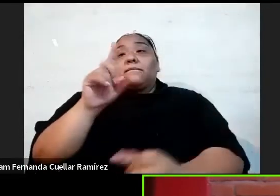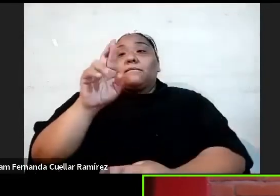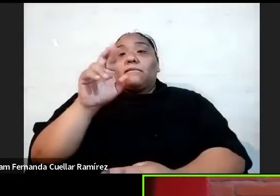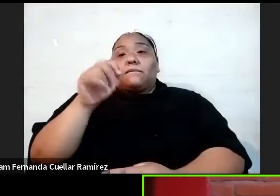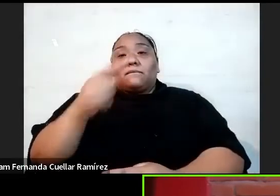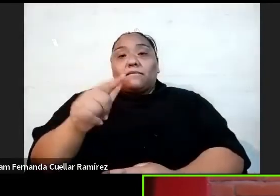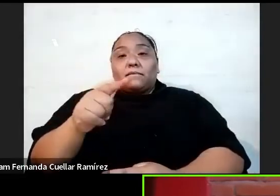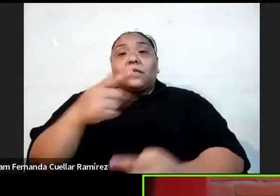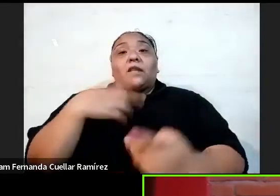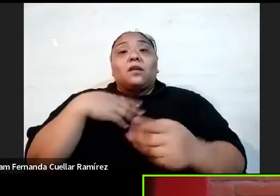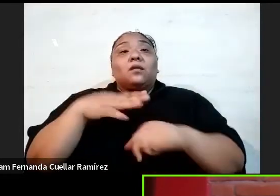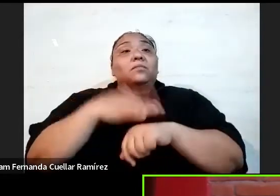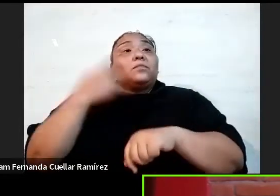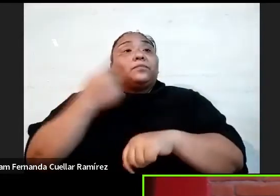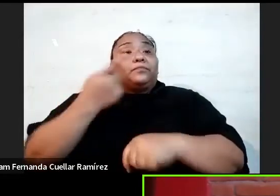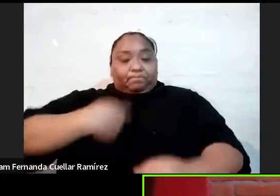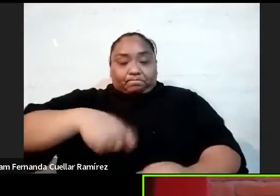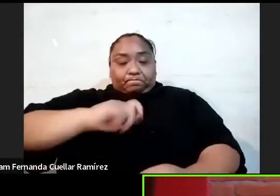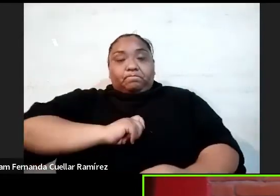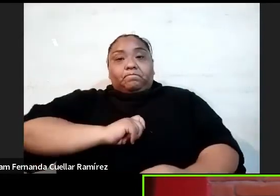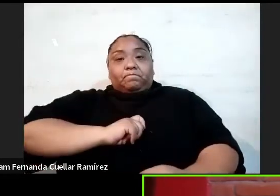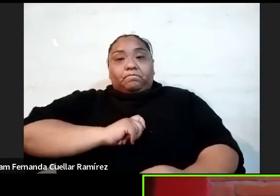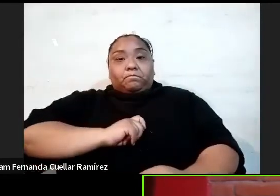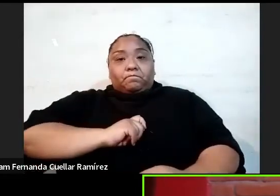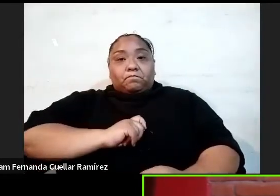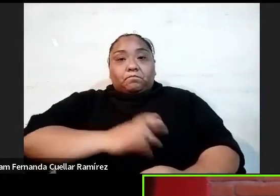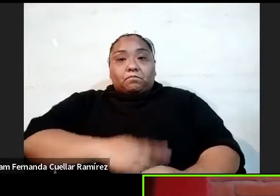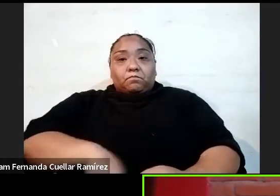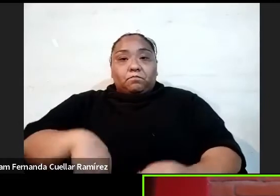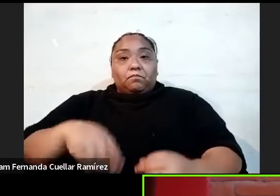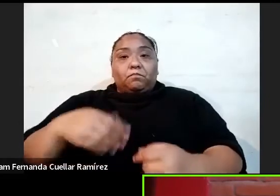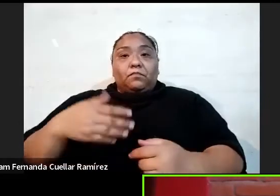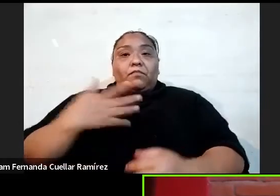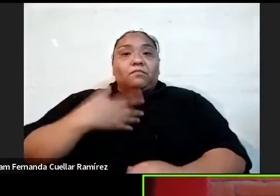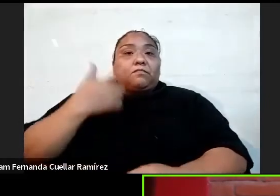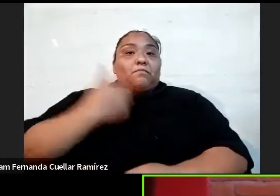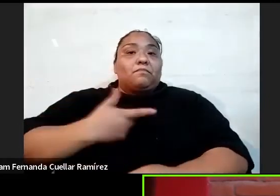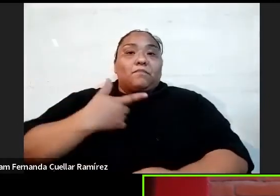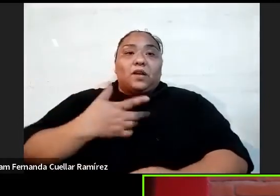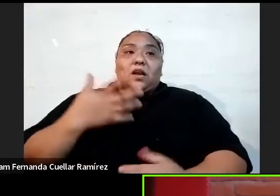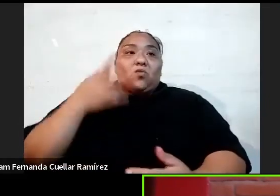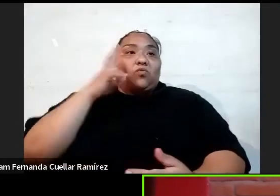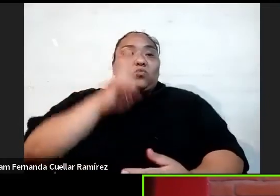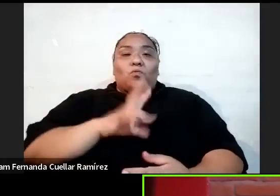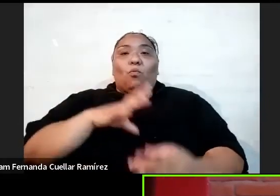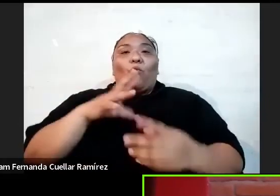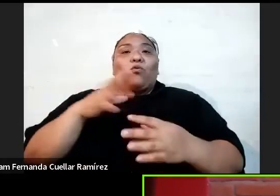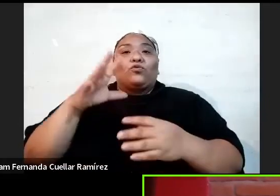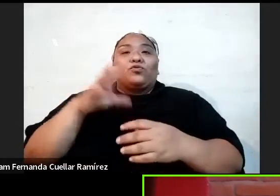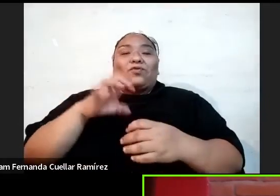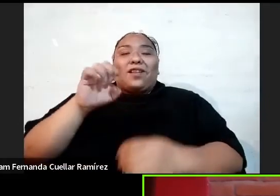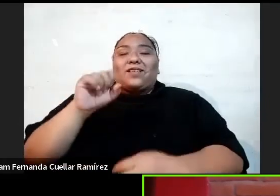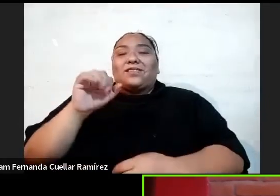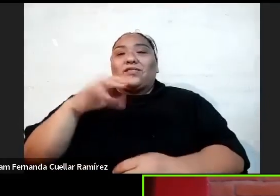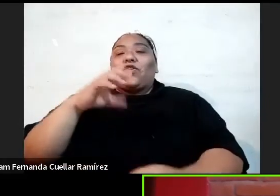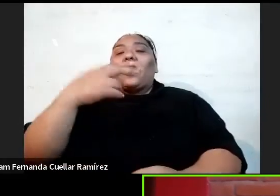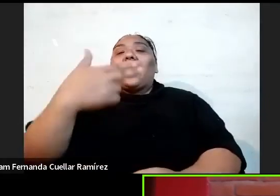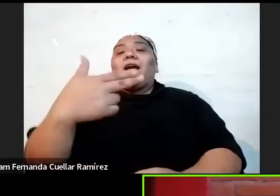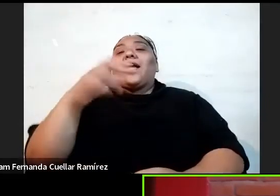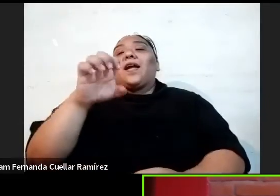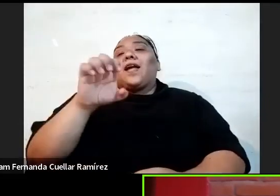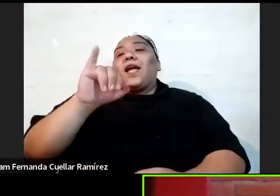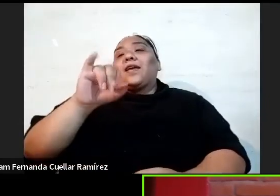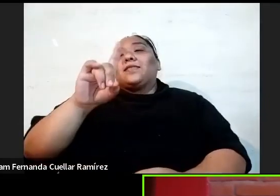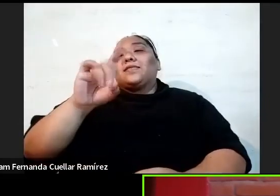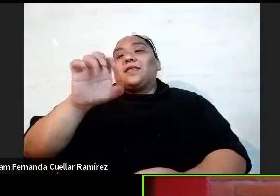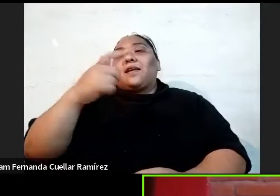identidad, porque me volví un poco fan de Heidegger y el existencialismo.